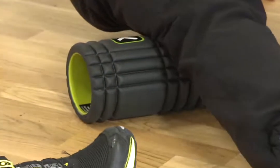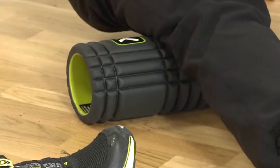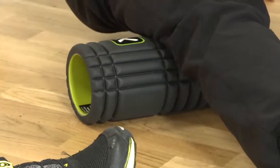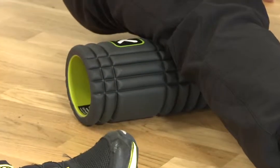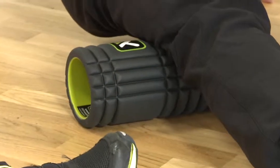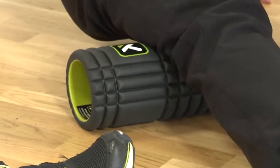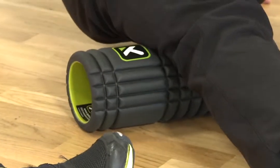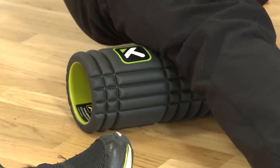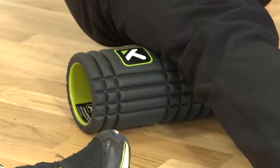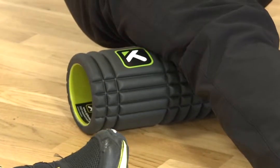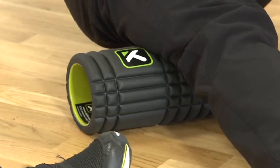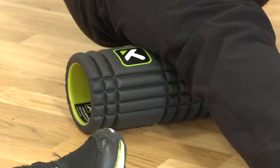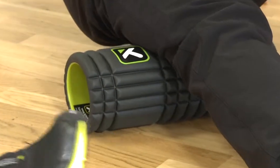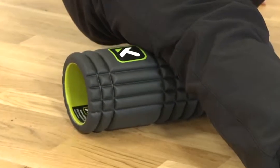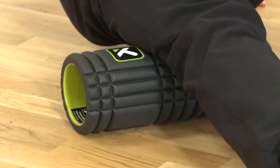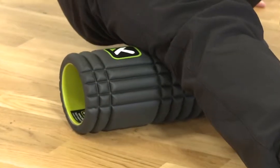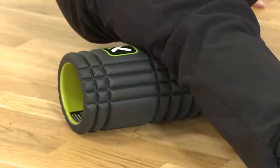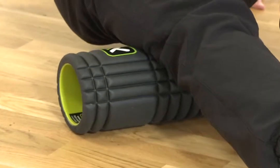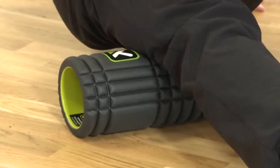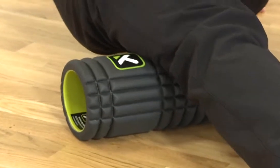Kako sama mišica pritiska, pa se pol sprošča.